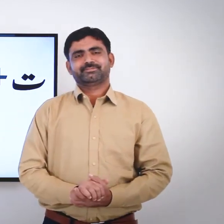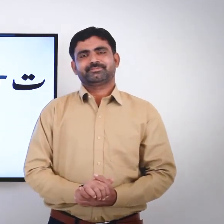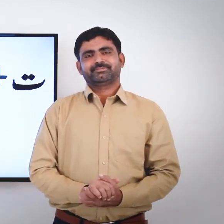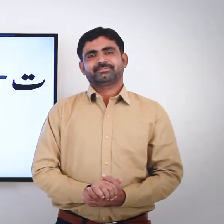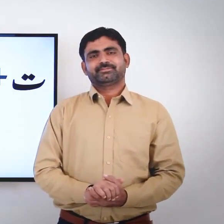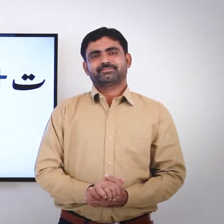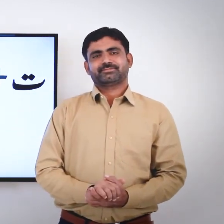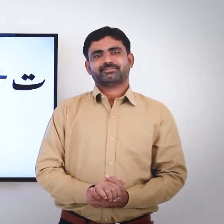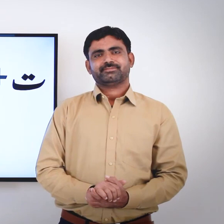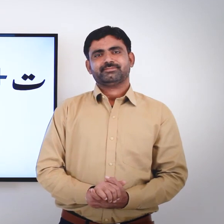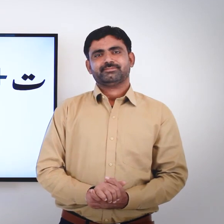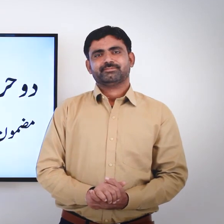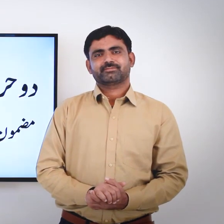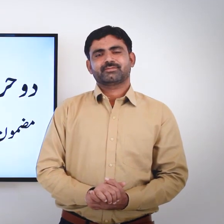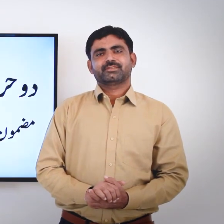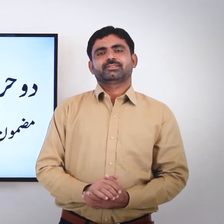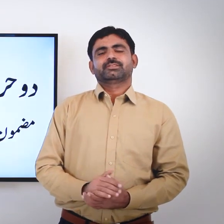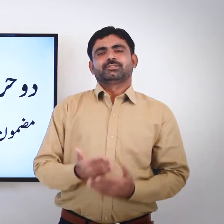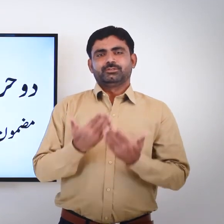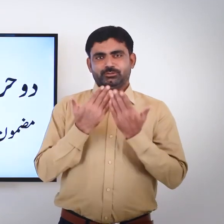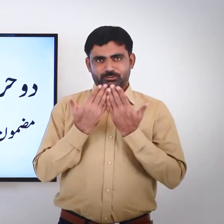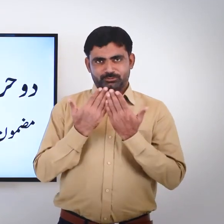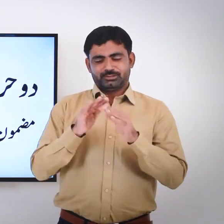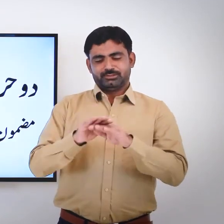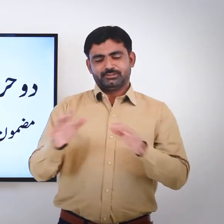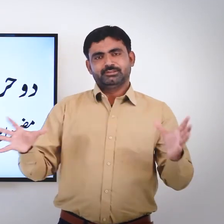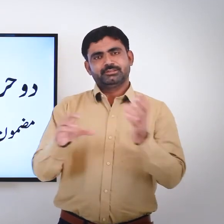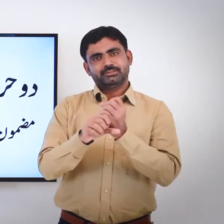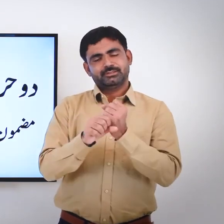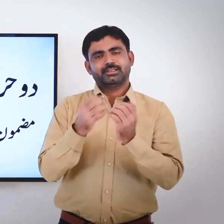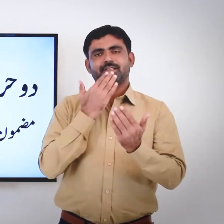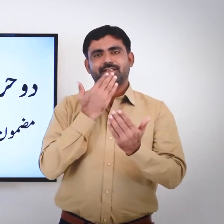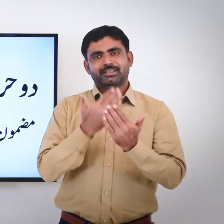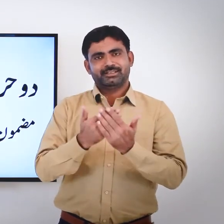تو۔ بچوں، آپ سب کا شکریہ۔ اللہ حافظ۔